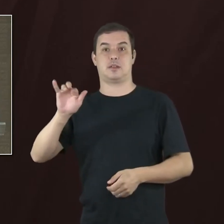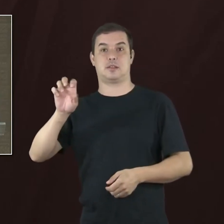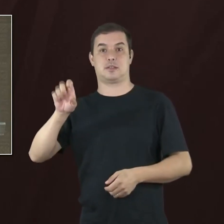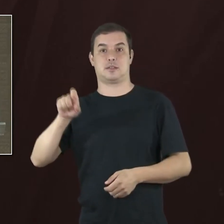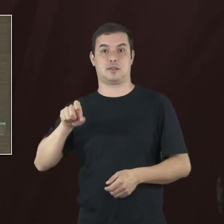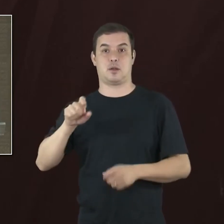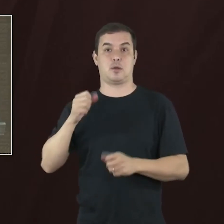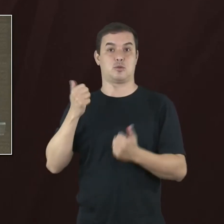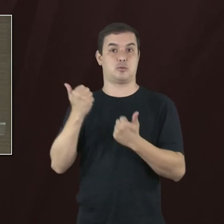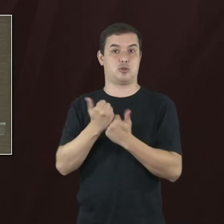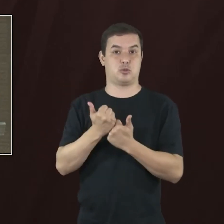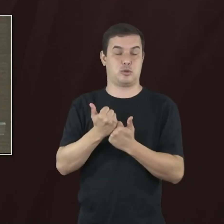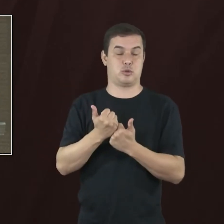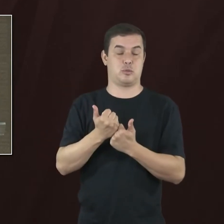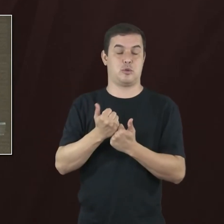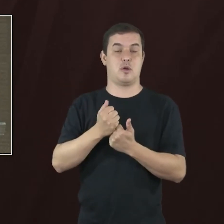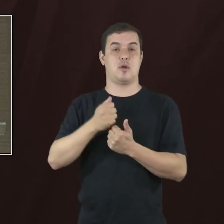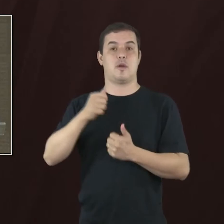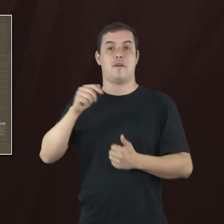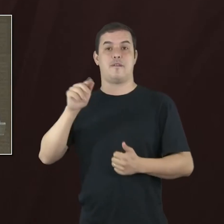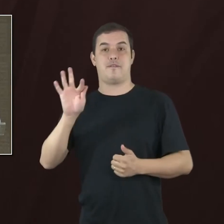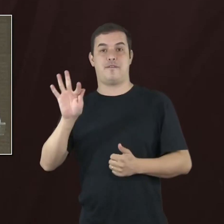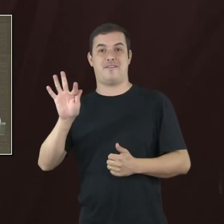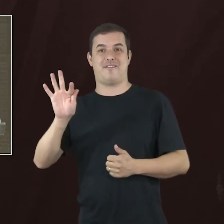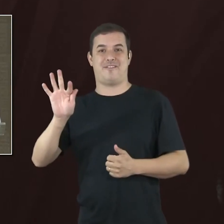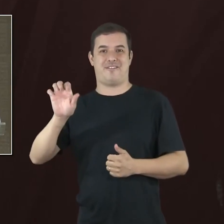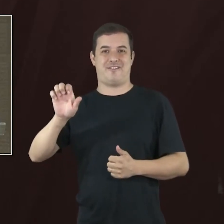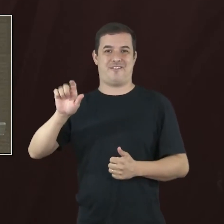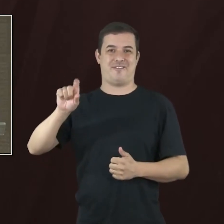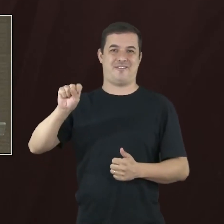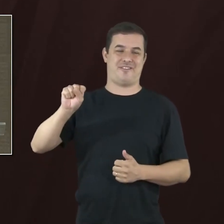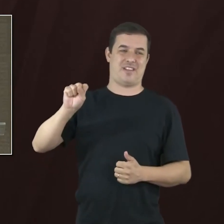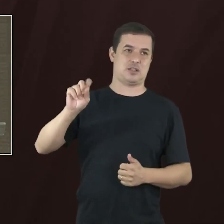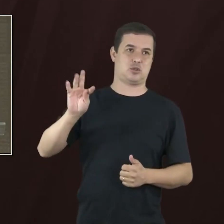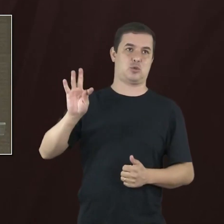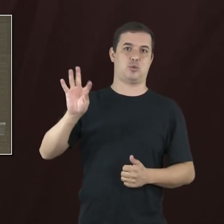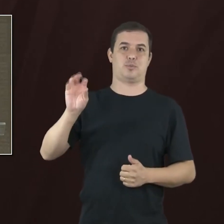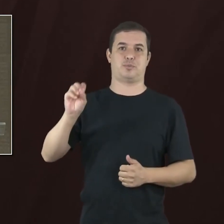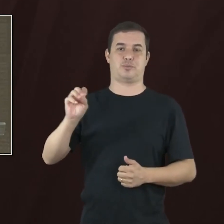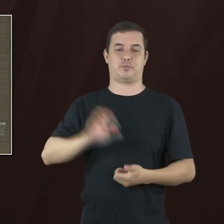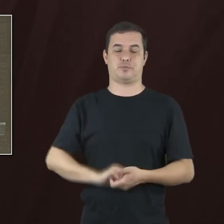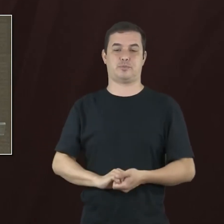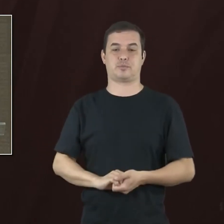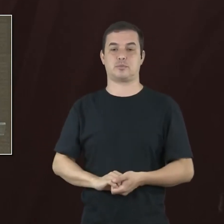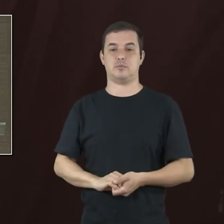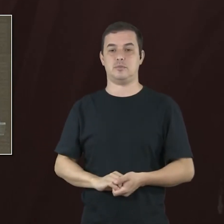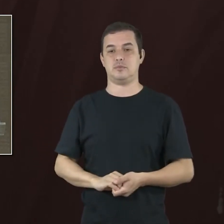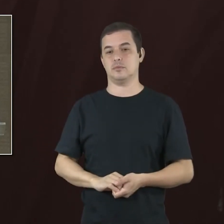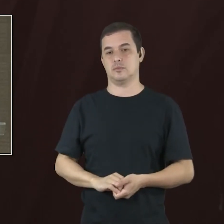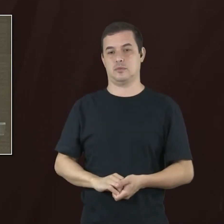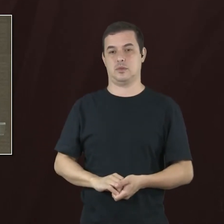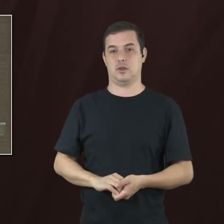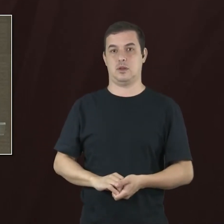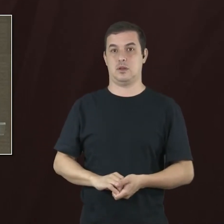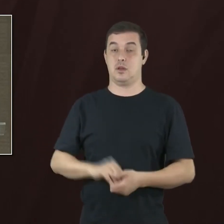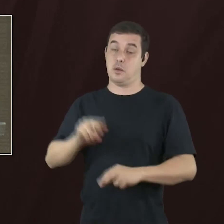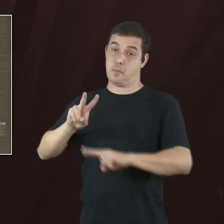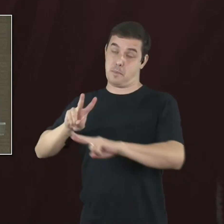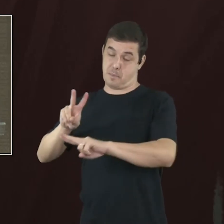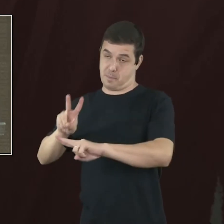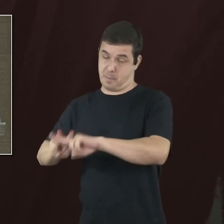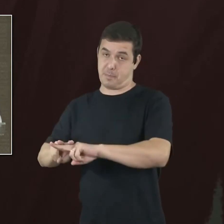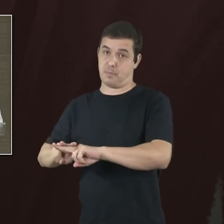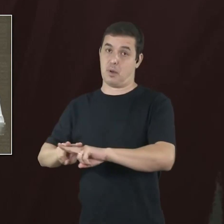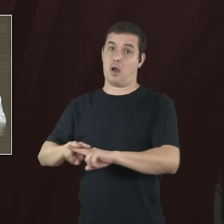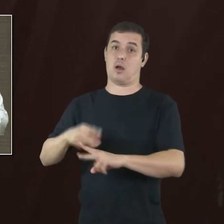por Pórcio Festo, e o Félix manteve Paulo encarcerado para agradar os